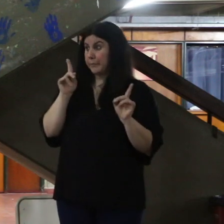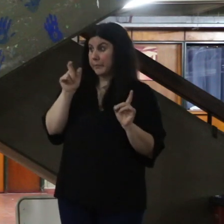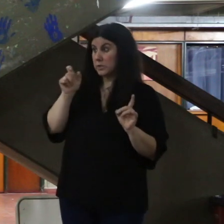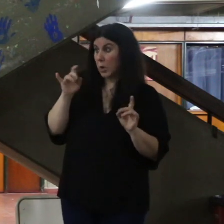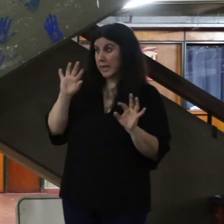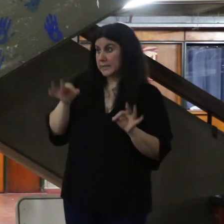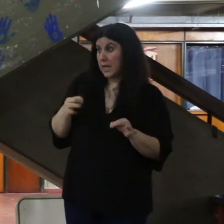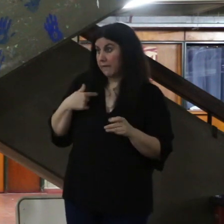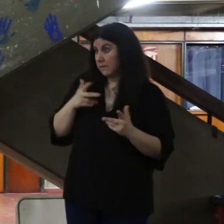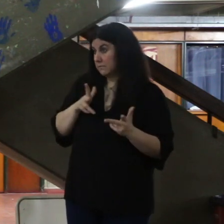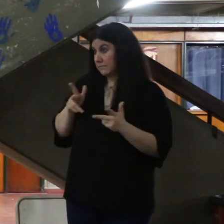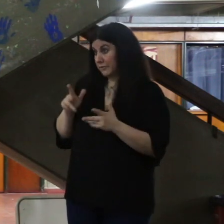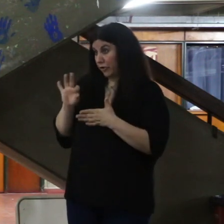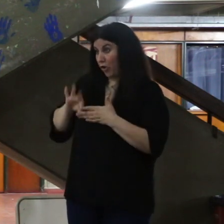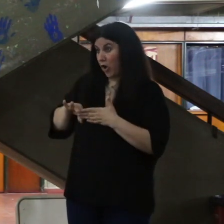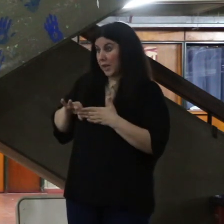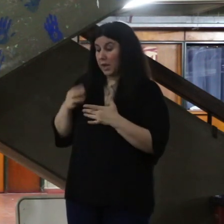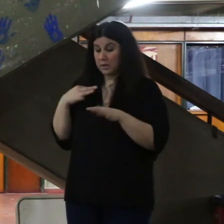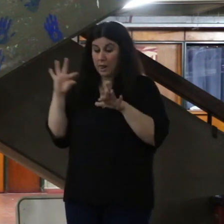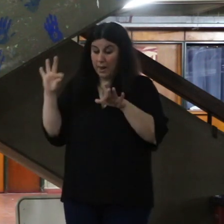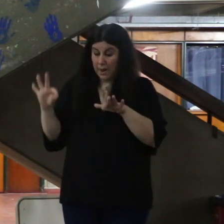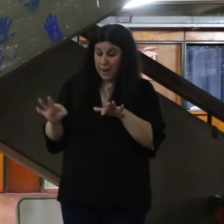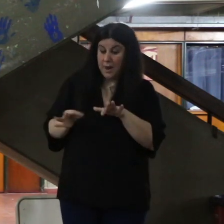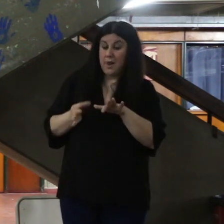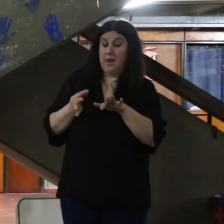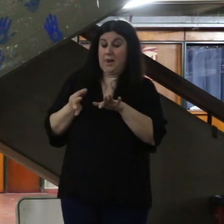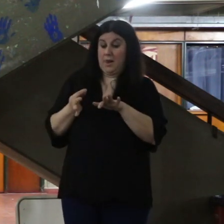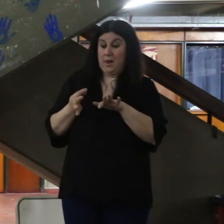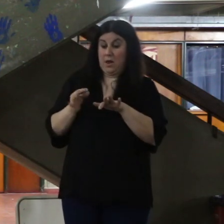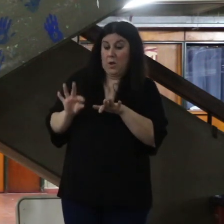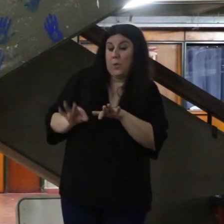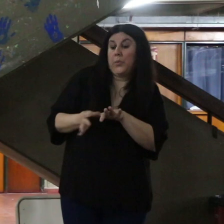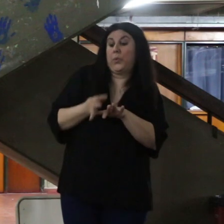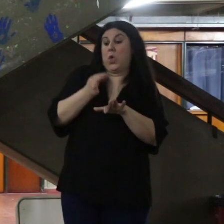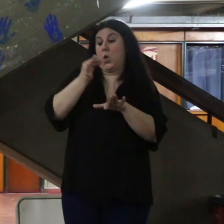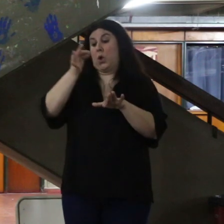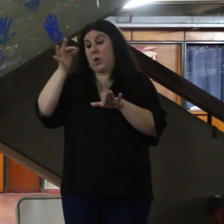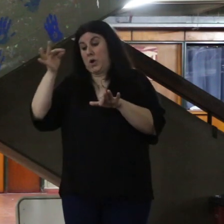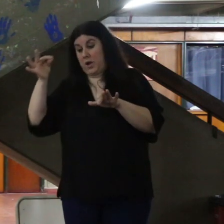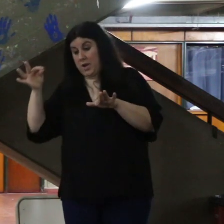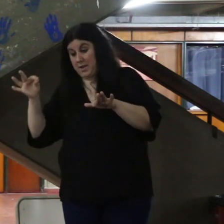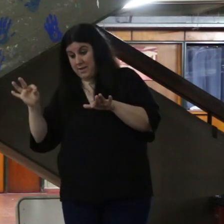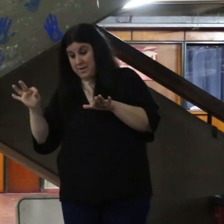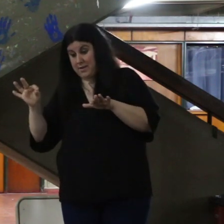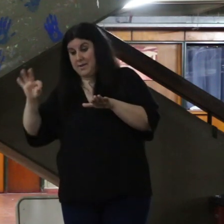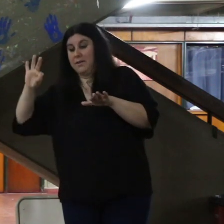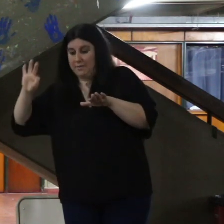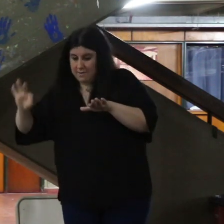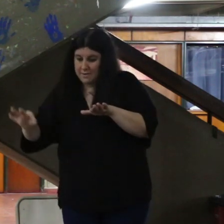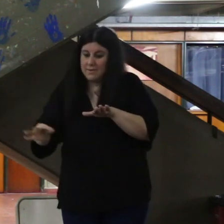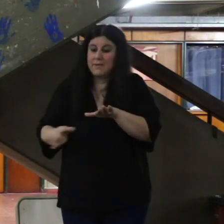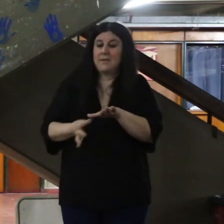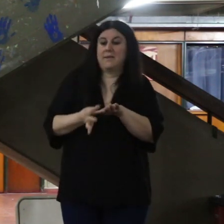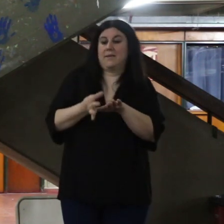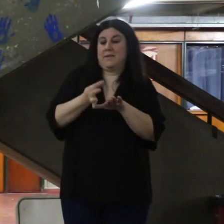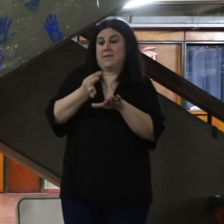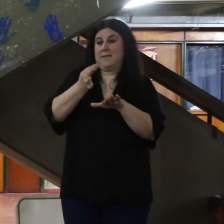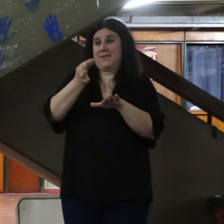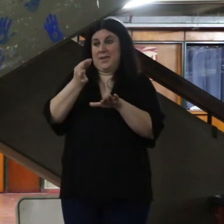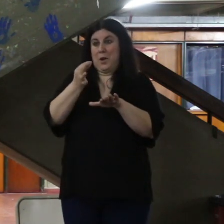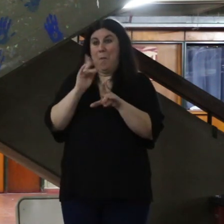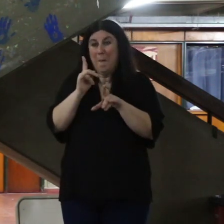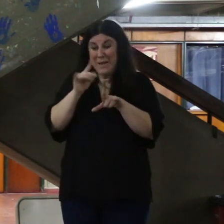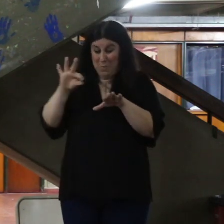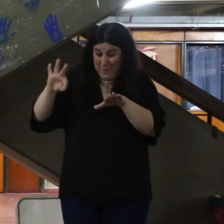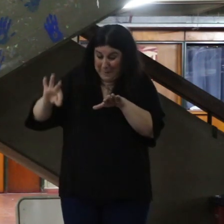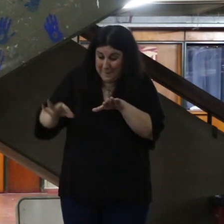es dar una puntada, volver, ¿sí? Y volver a dar otra puntada pasando por el